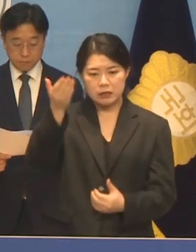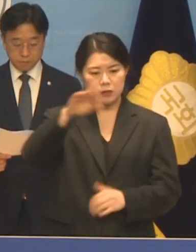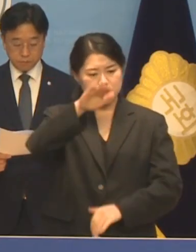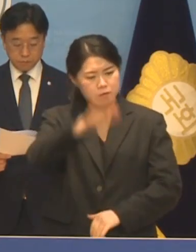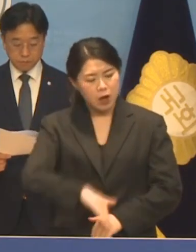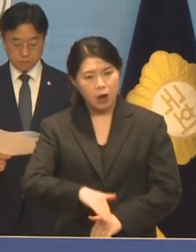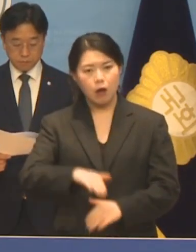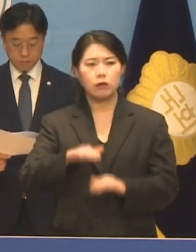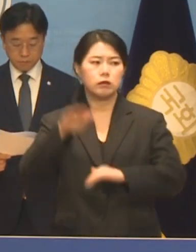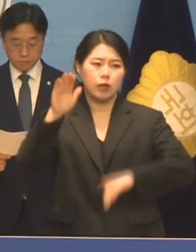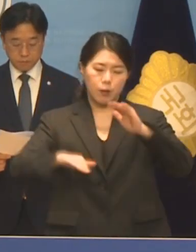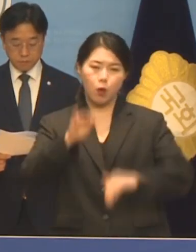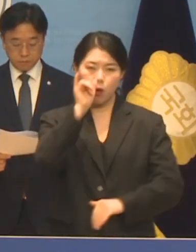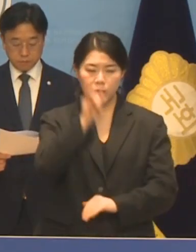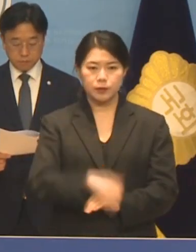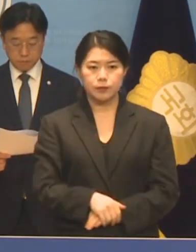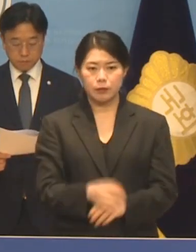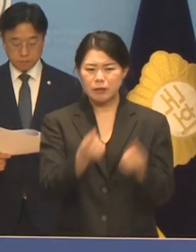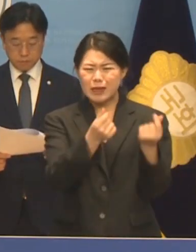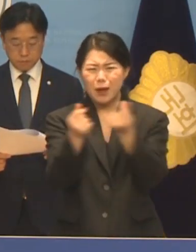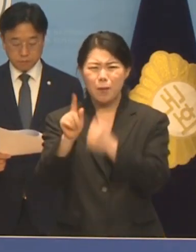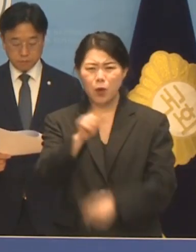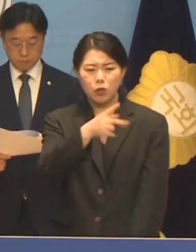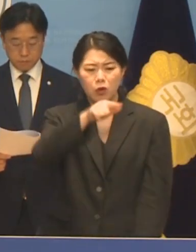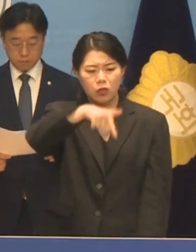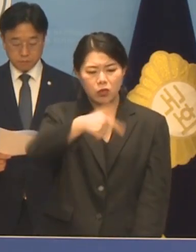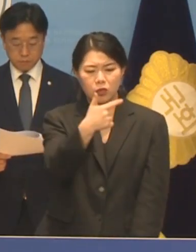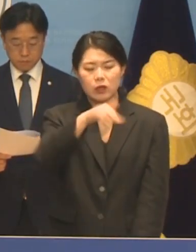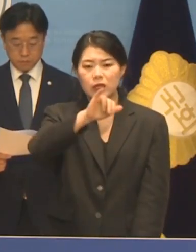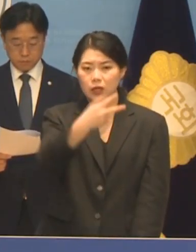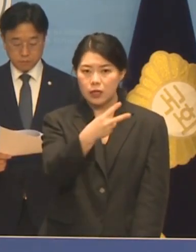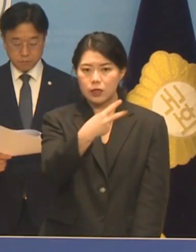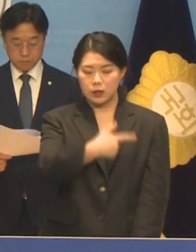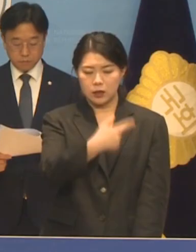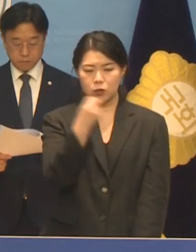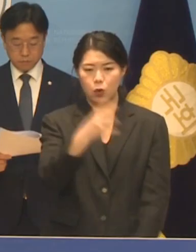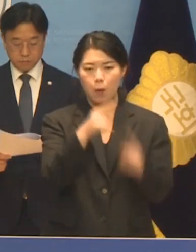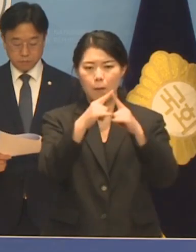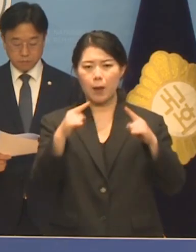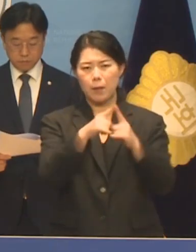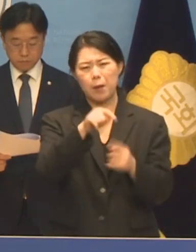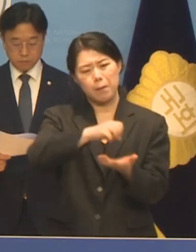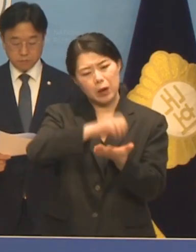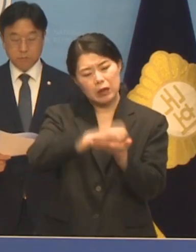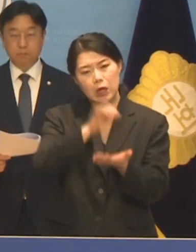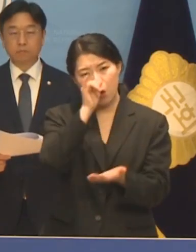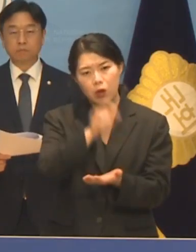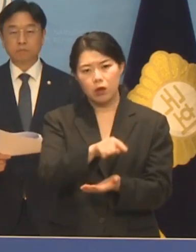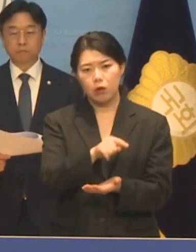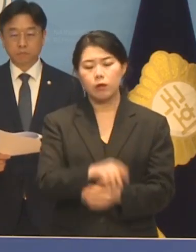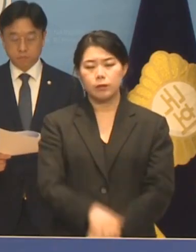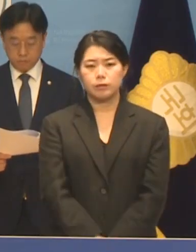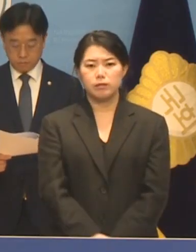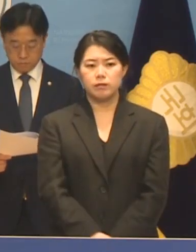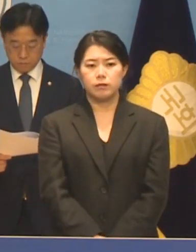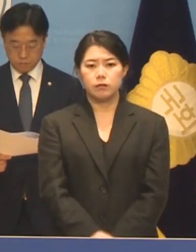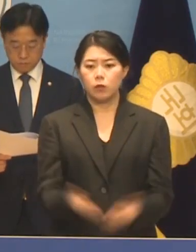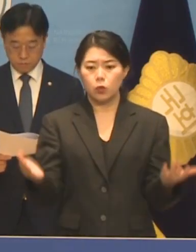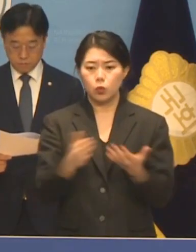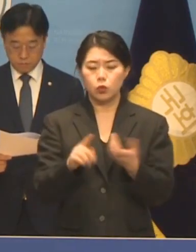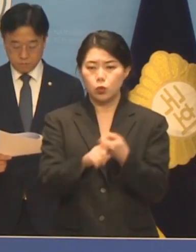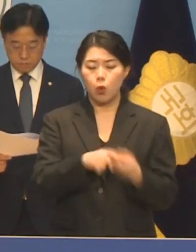차별입니다. 비슷한 사례가 던킨도너츠, 파리바게트에서도 있었고 부당 노동 행위라는 결정이 나왔습니다. 노조를 안